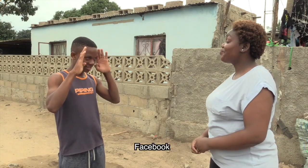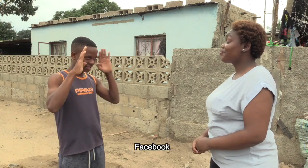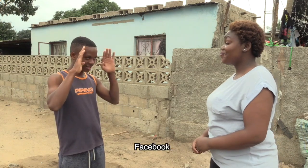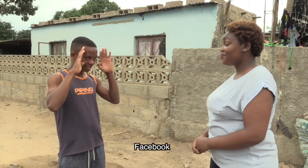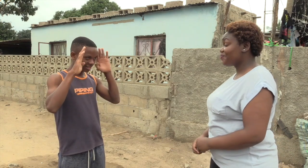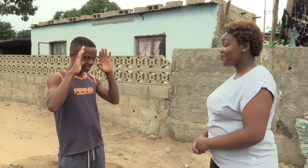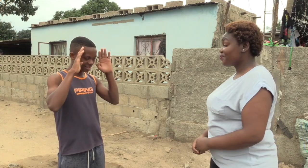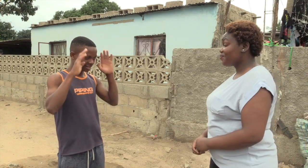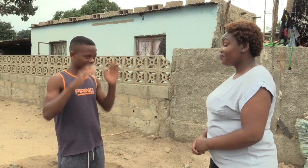Facebook,